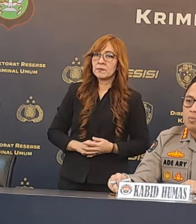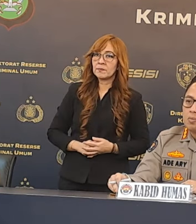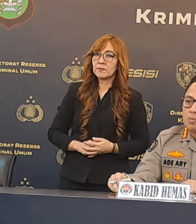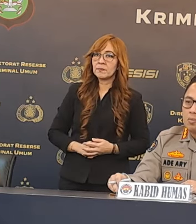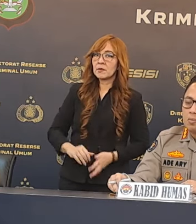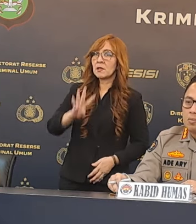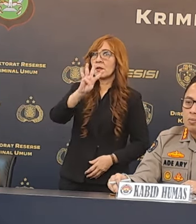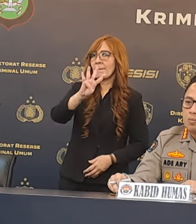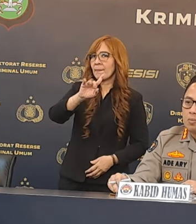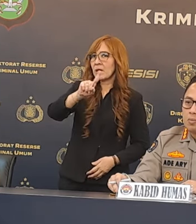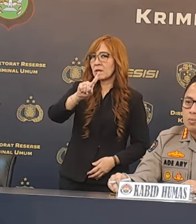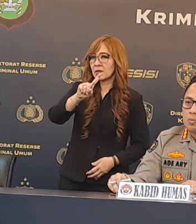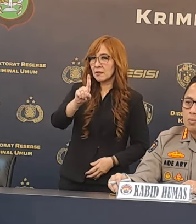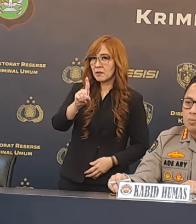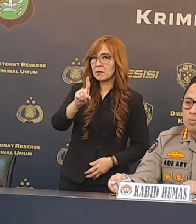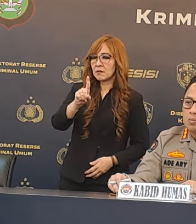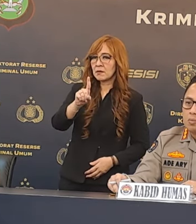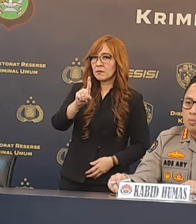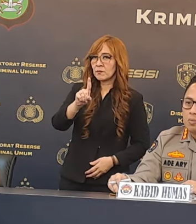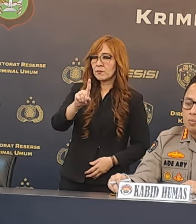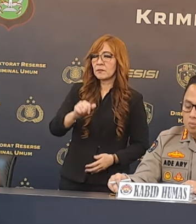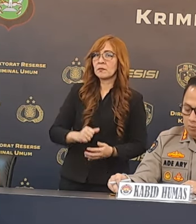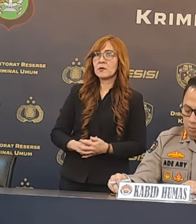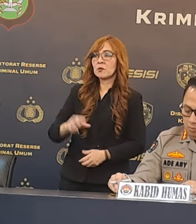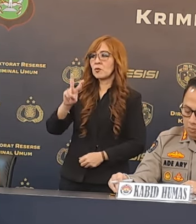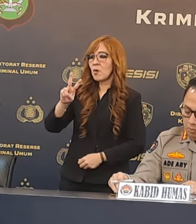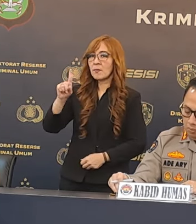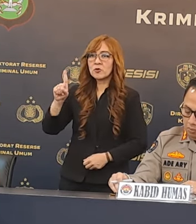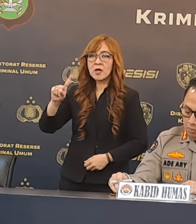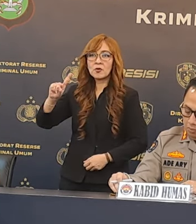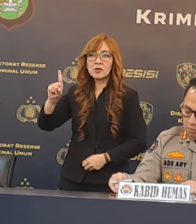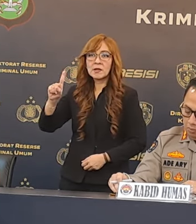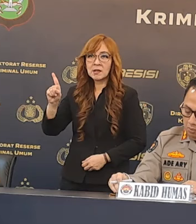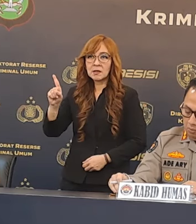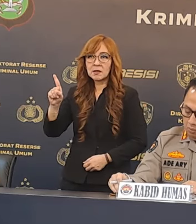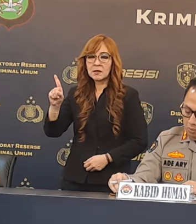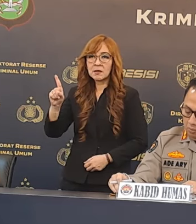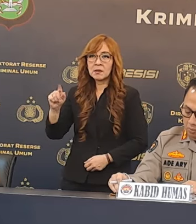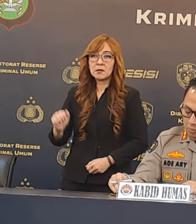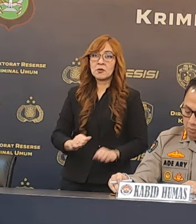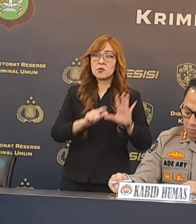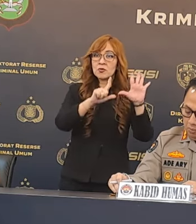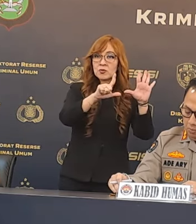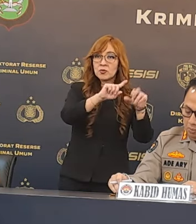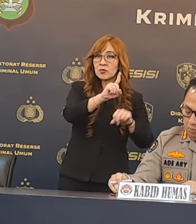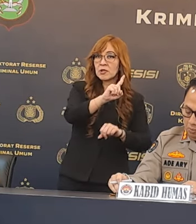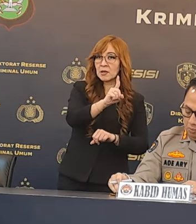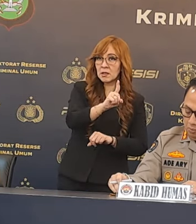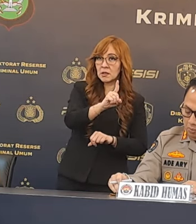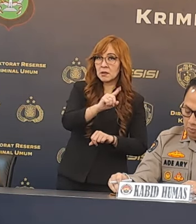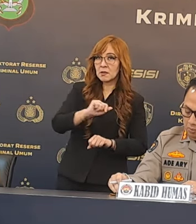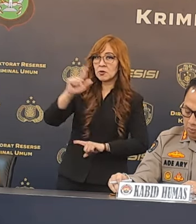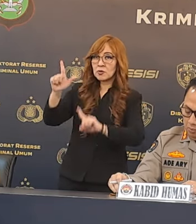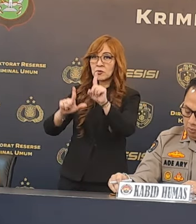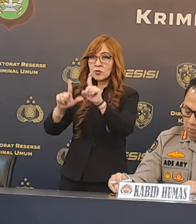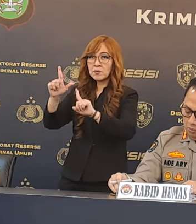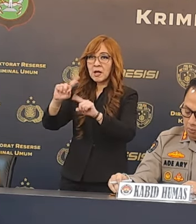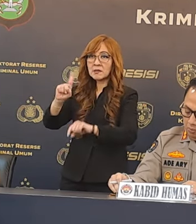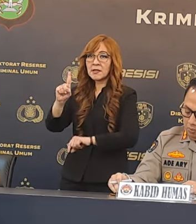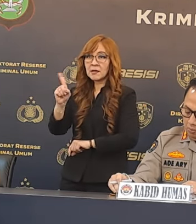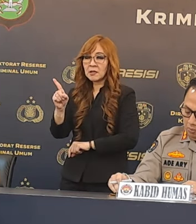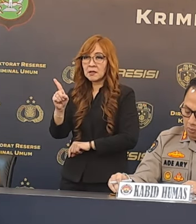kemudian 4 detik, 21 detik, 7 detik, 17 detik,